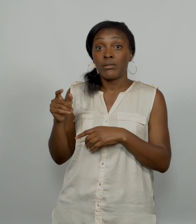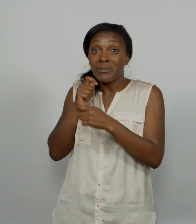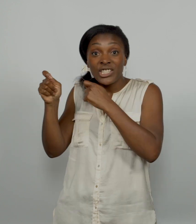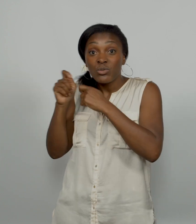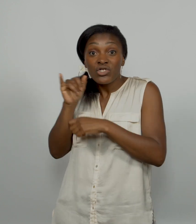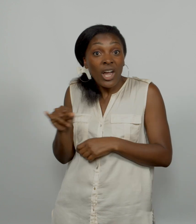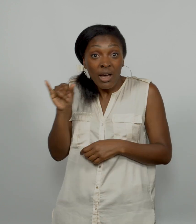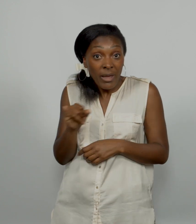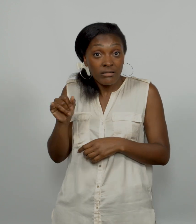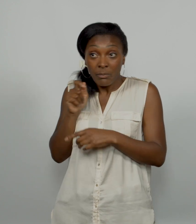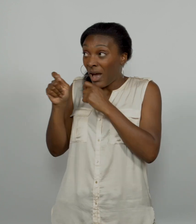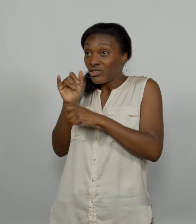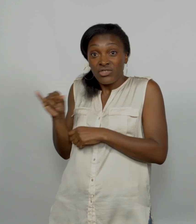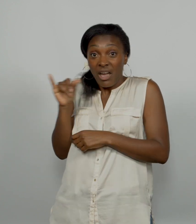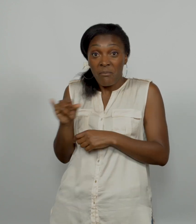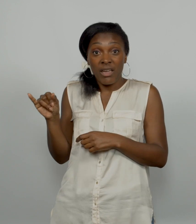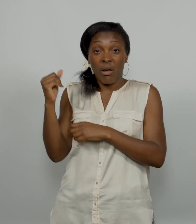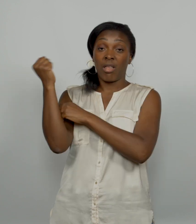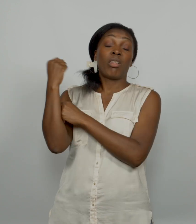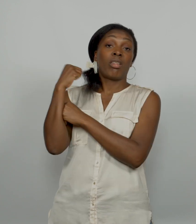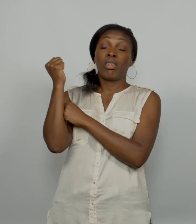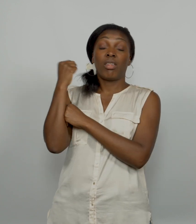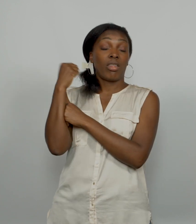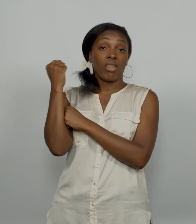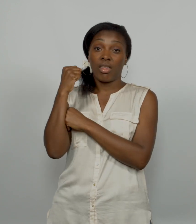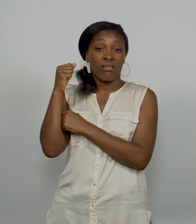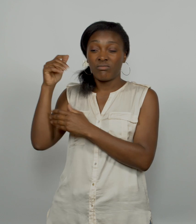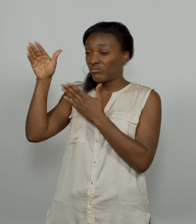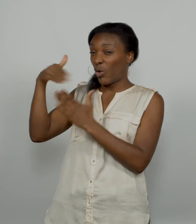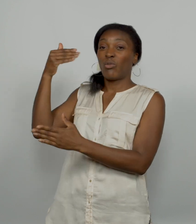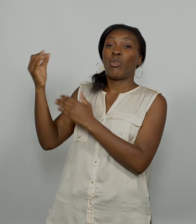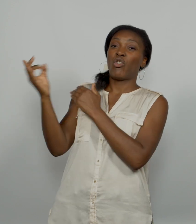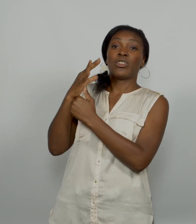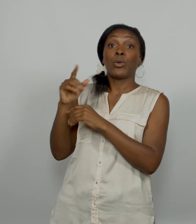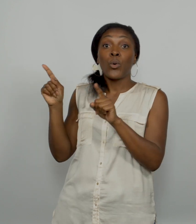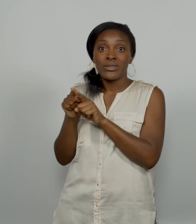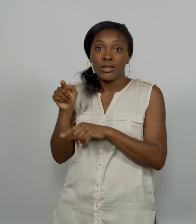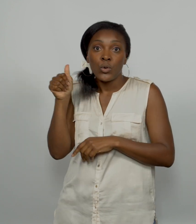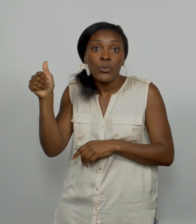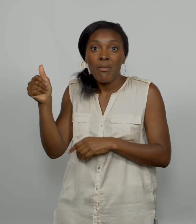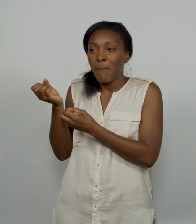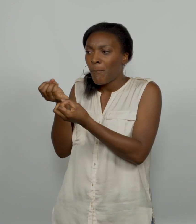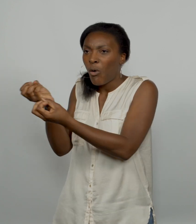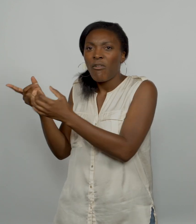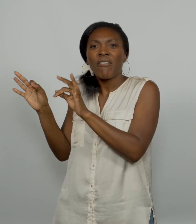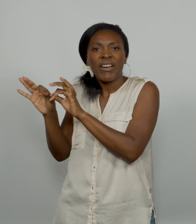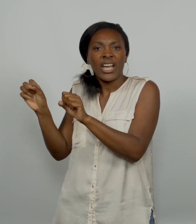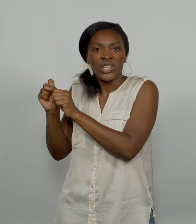fait il me parlait jamais, il m'a jamais parlé. Il m'ignorait, il me rejetait et encourageait mes frères et sœurs à me